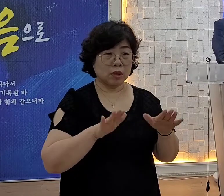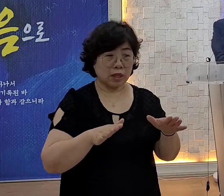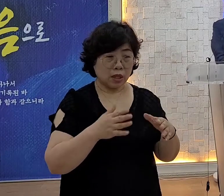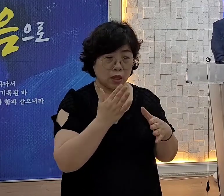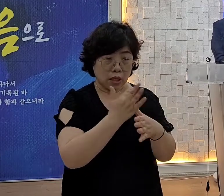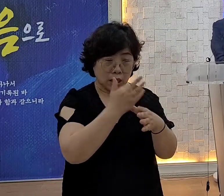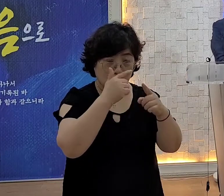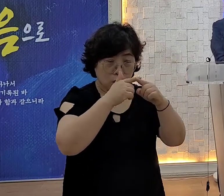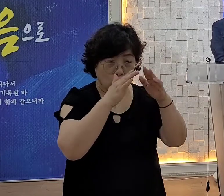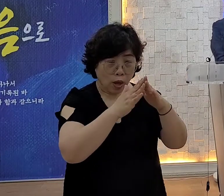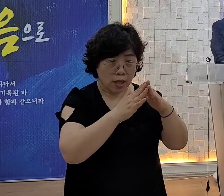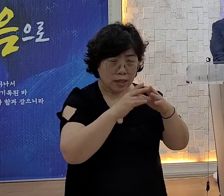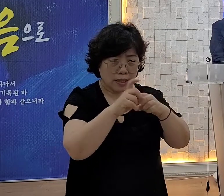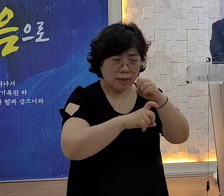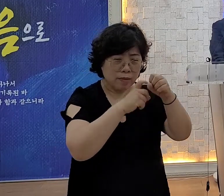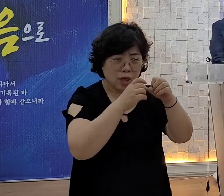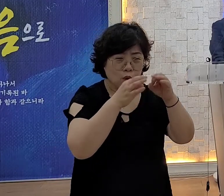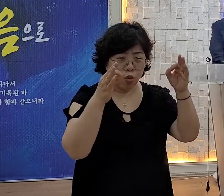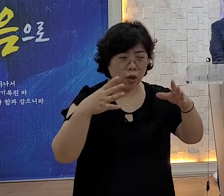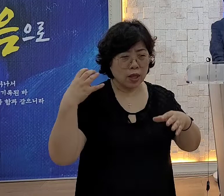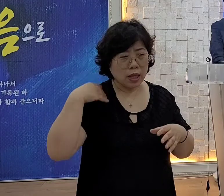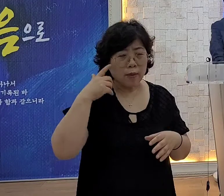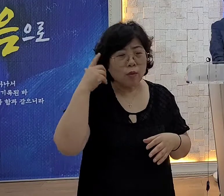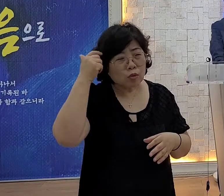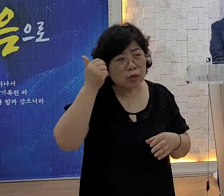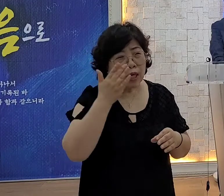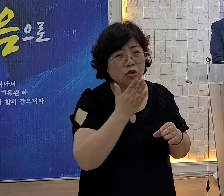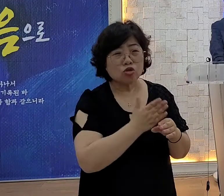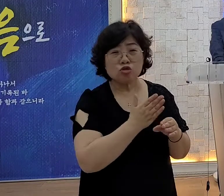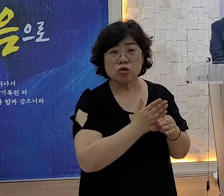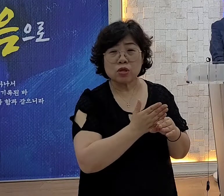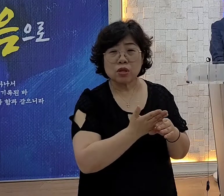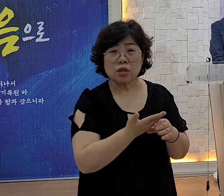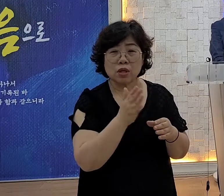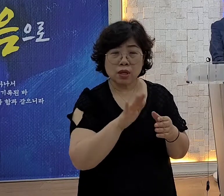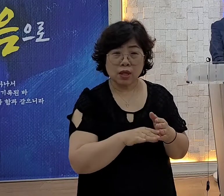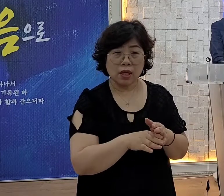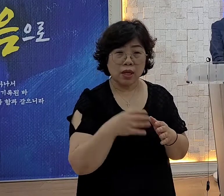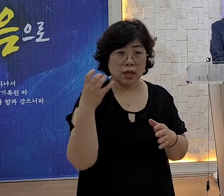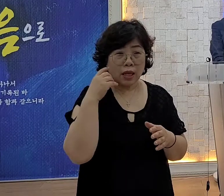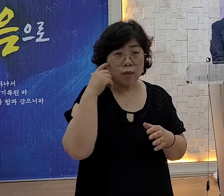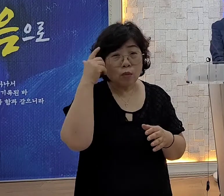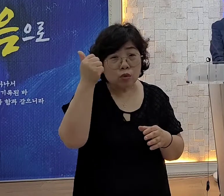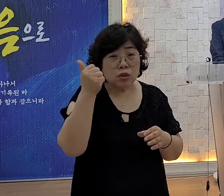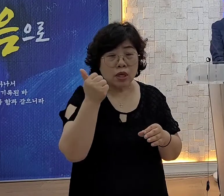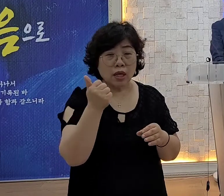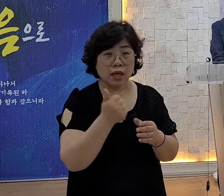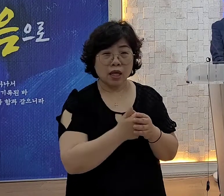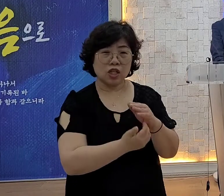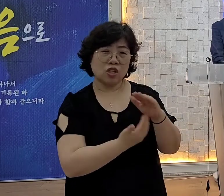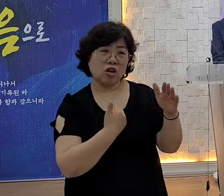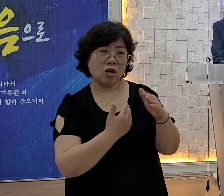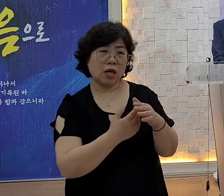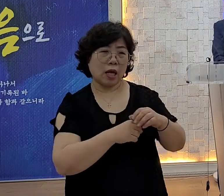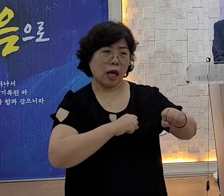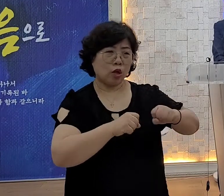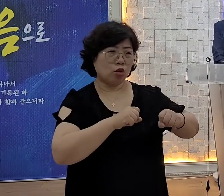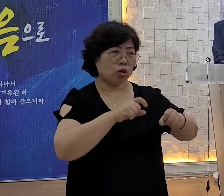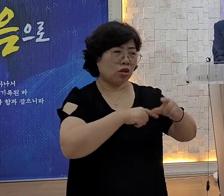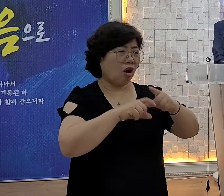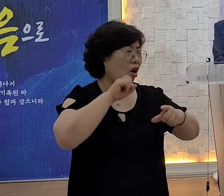이 단임 목회를 하기 전에는 어떻게 생각했냐면, 행위가 더 어려울 것이라고